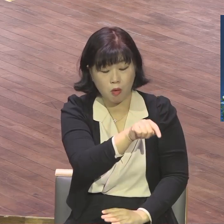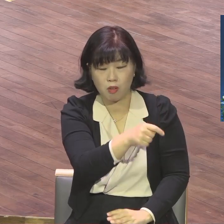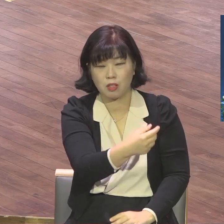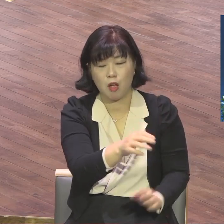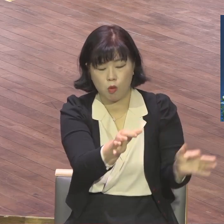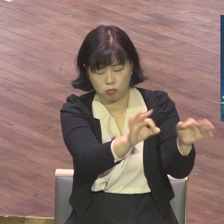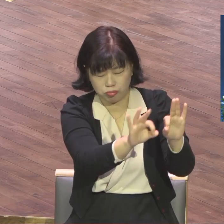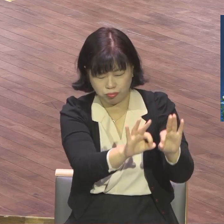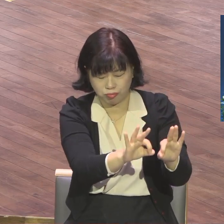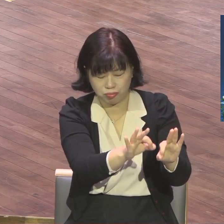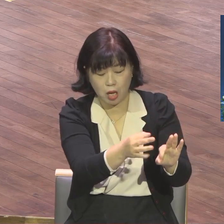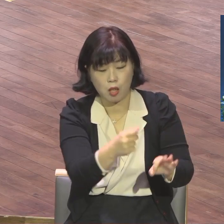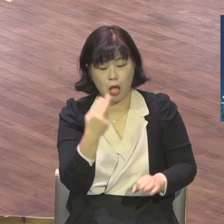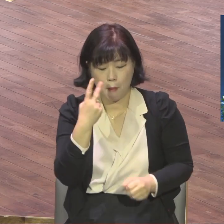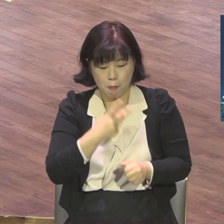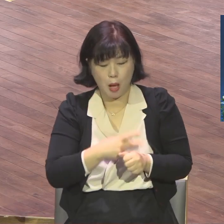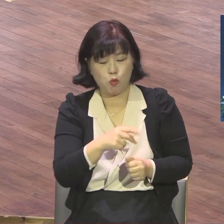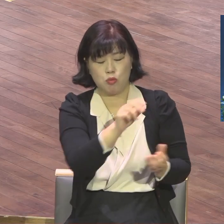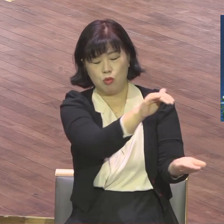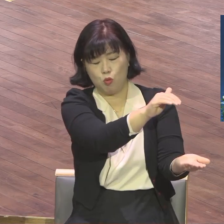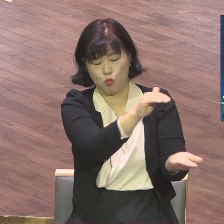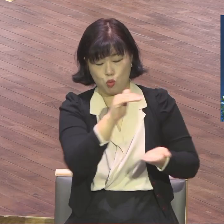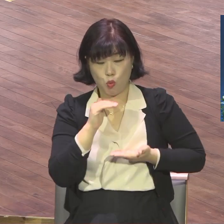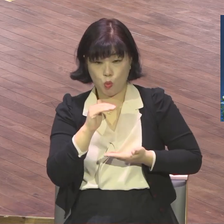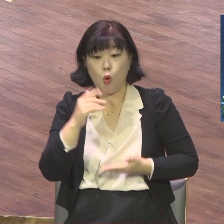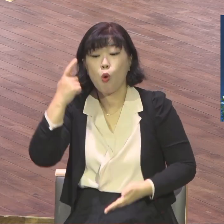분이라 그 헌금 가지고